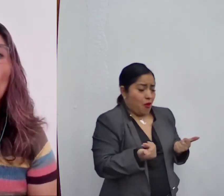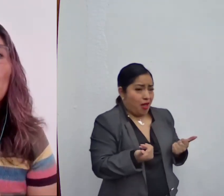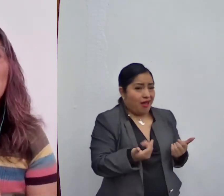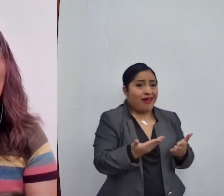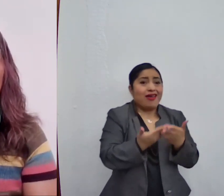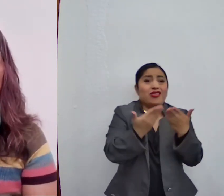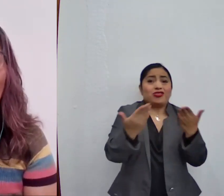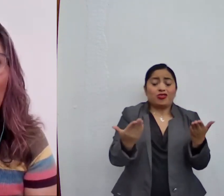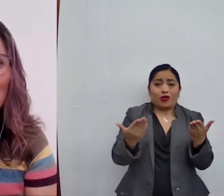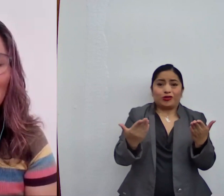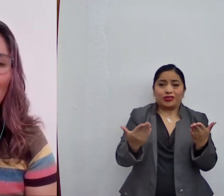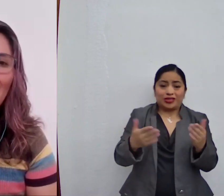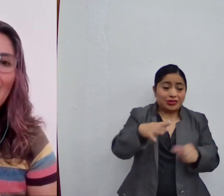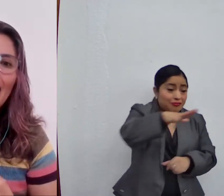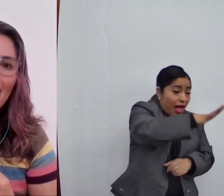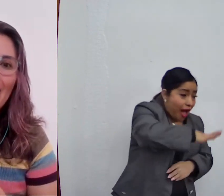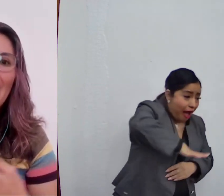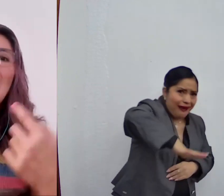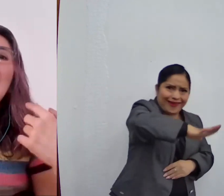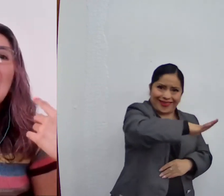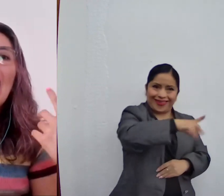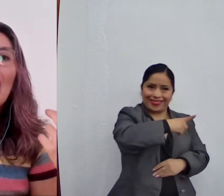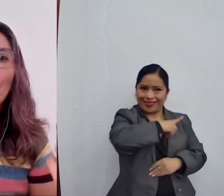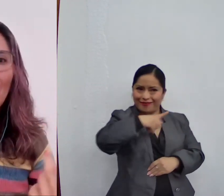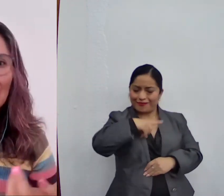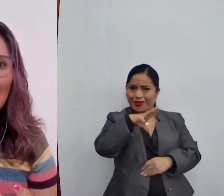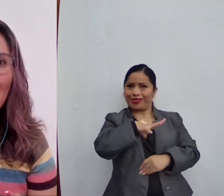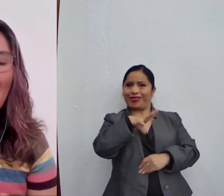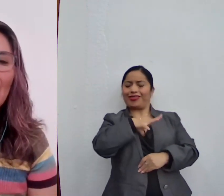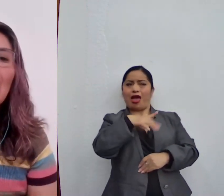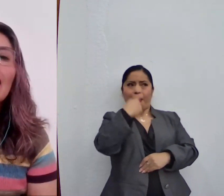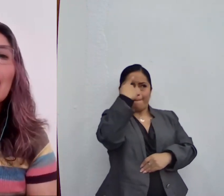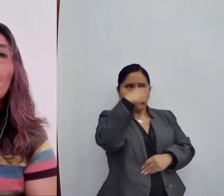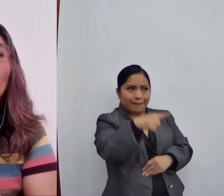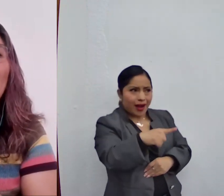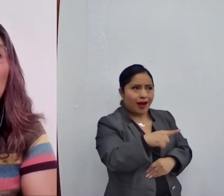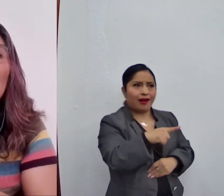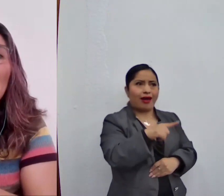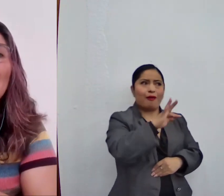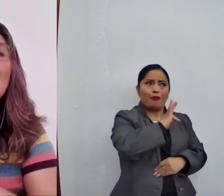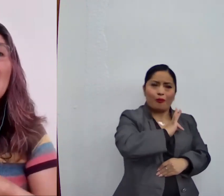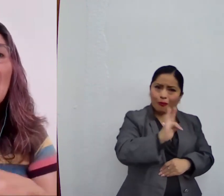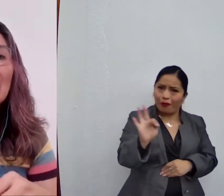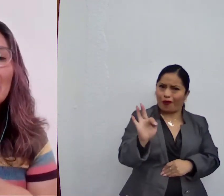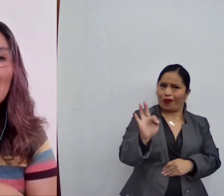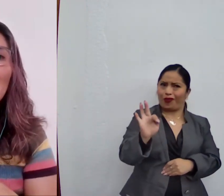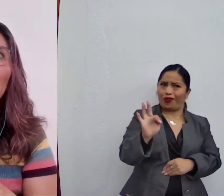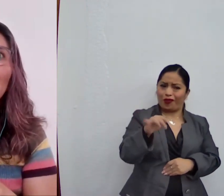espacios gubernamentales que tienen que tener la capacidad de poder